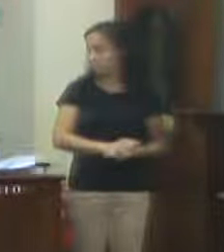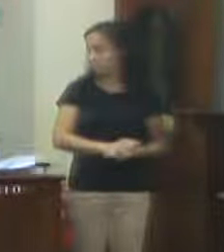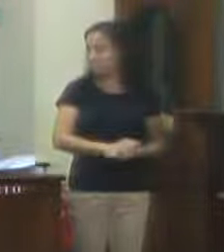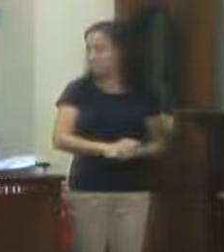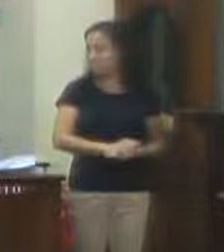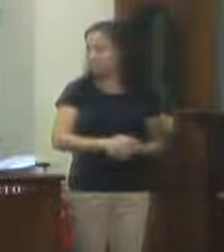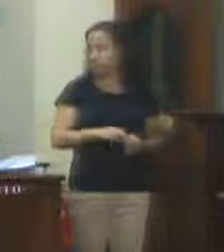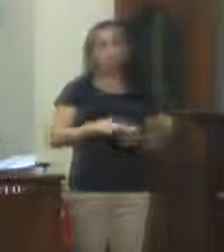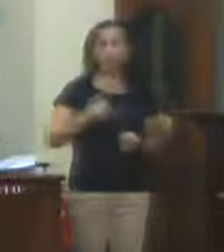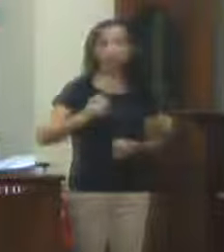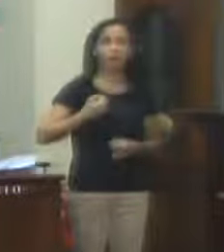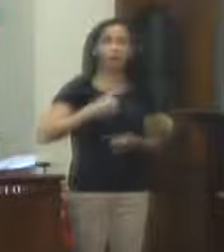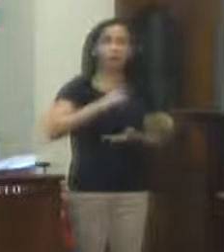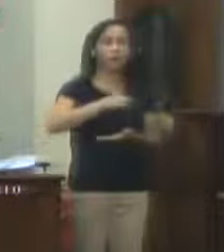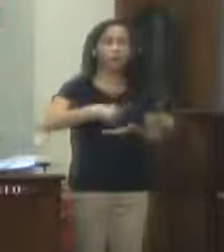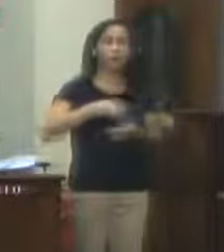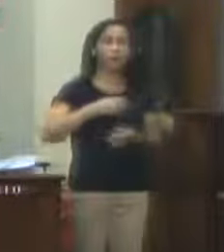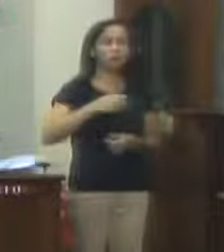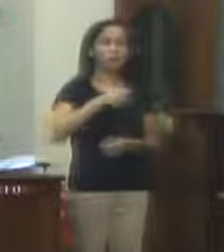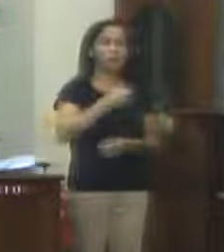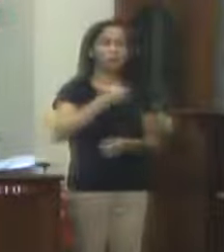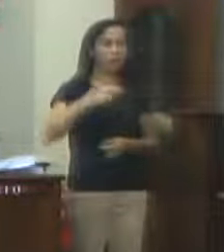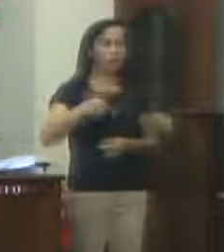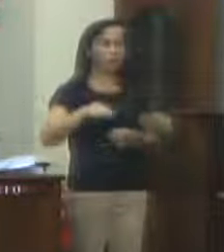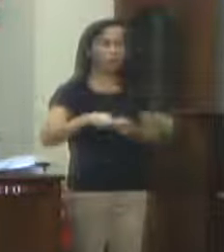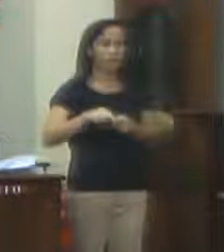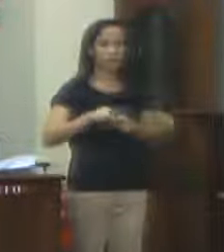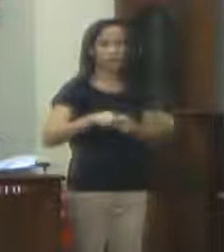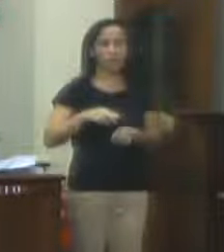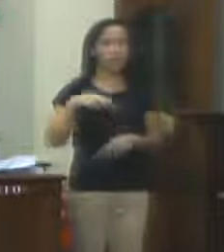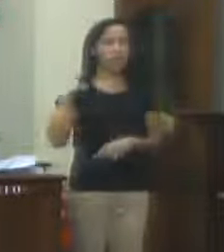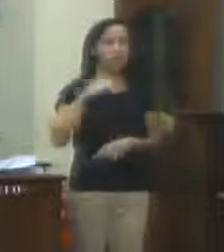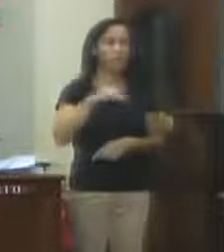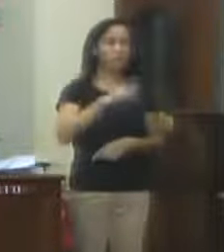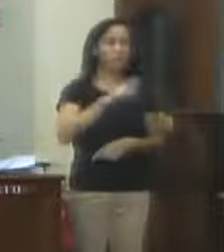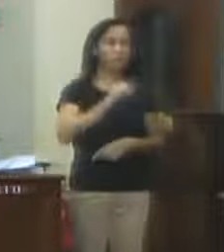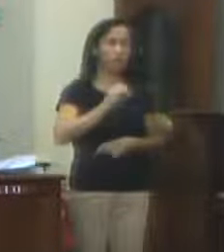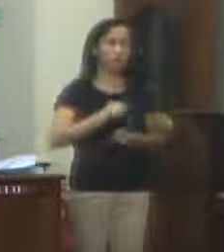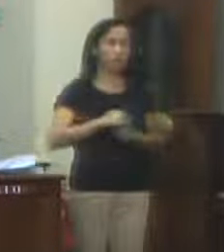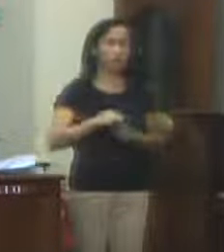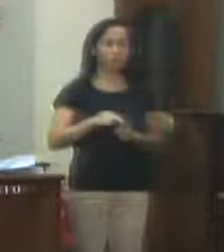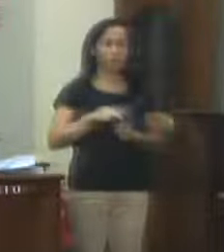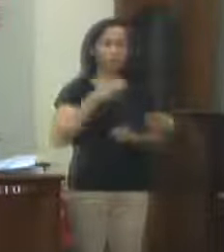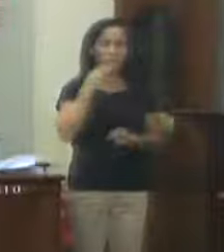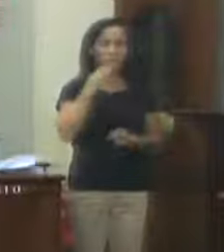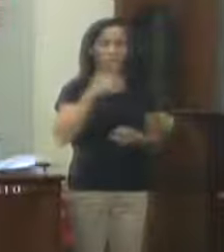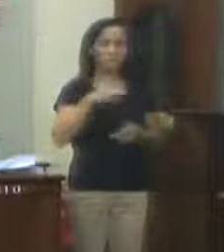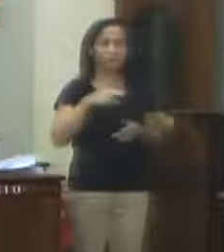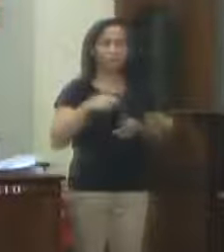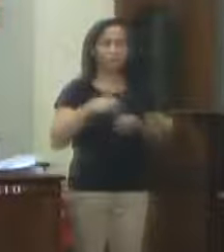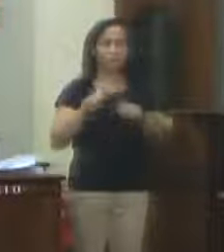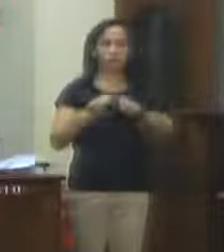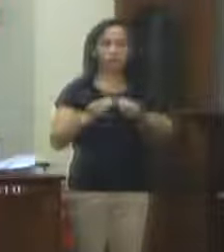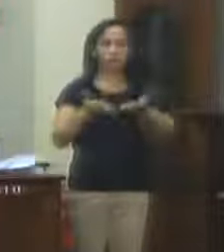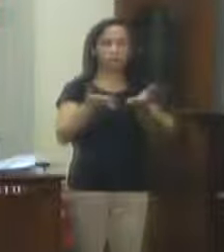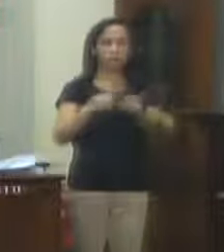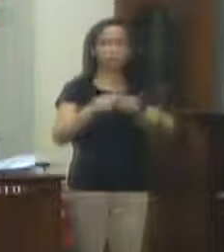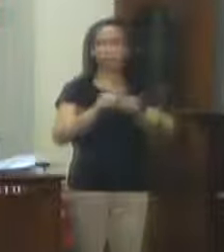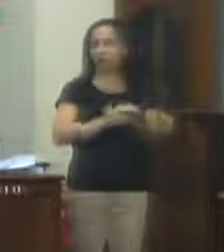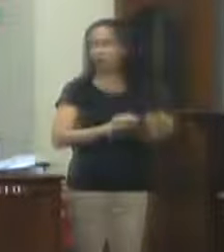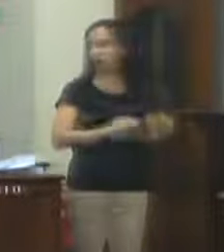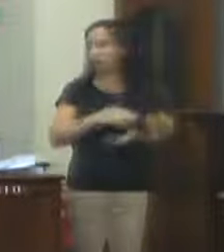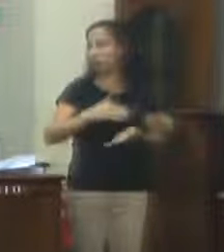Indicação número 101, presidente da Câmara, Fábio Antônio, vereador Marcelo Moreira da Silva, de Oliveira, ouvido no plenário de forma regimental, no envio presente indicação excelentíssimo,